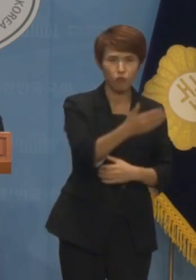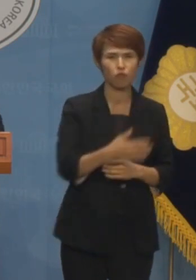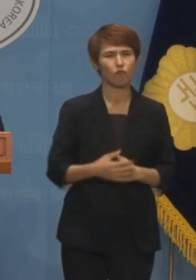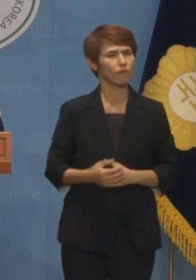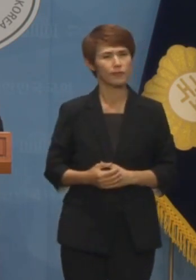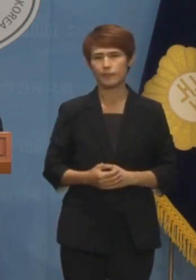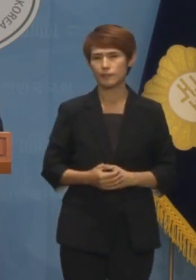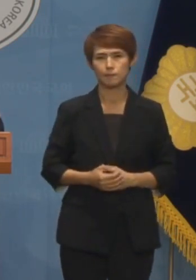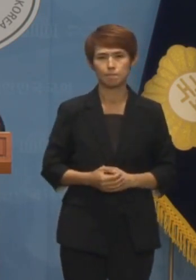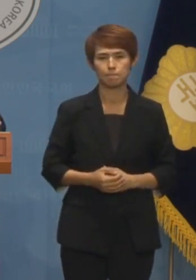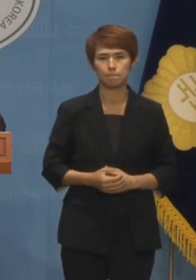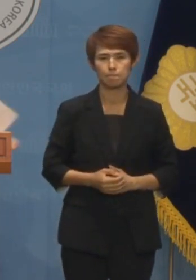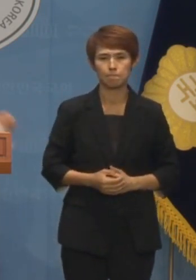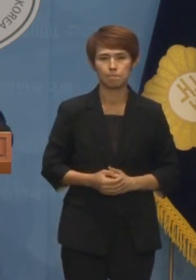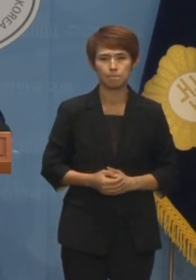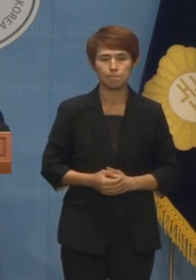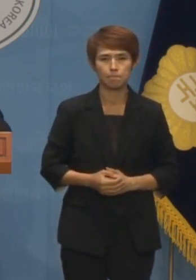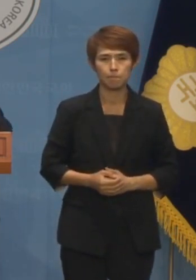정부입니다.